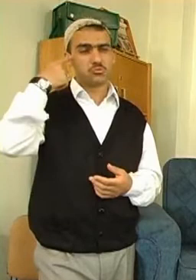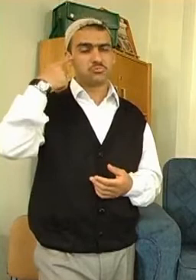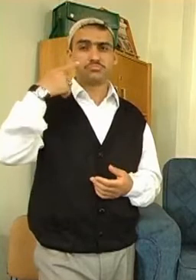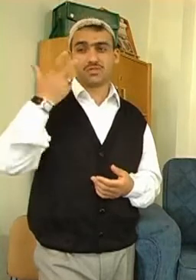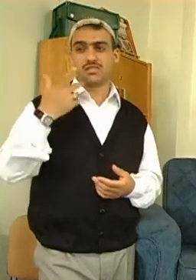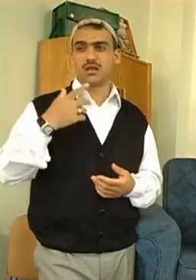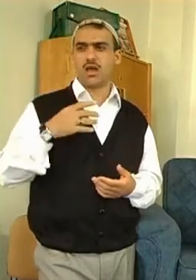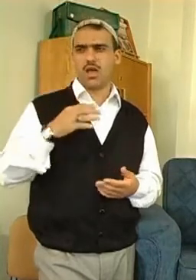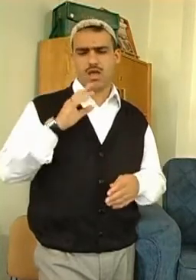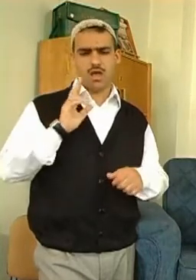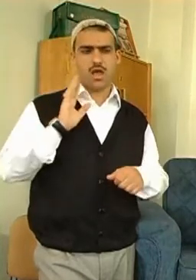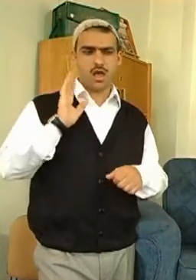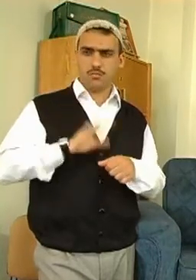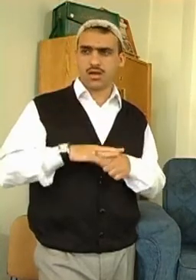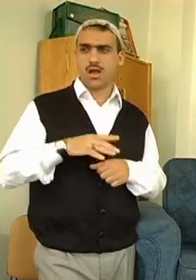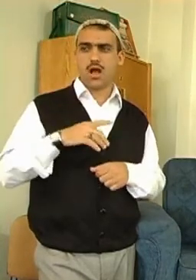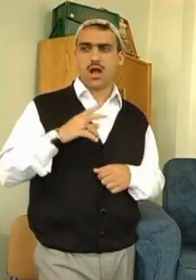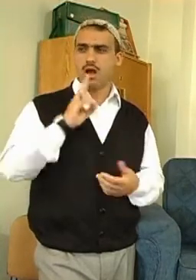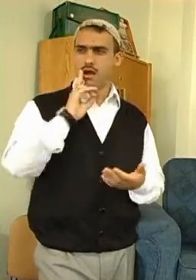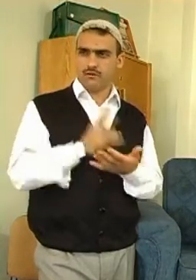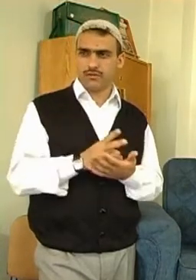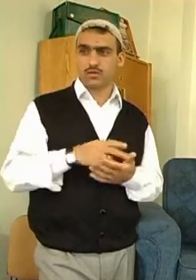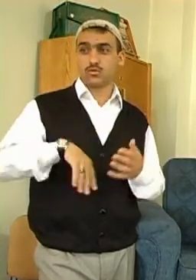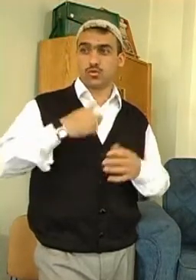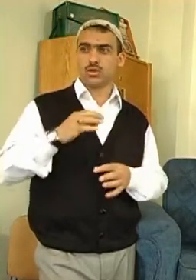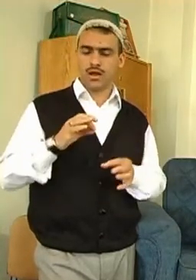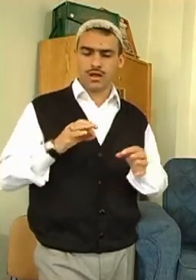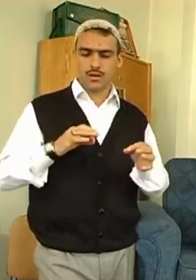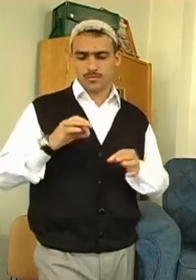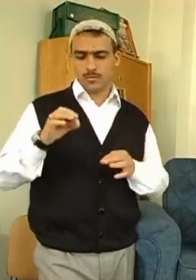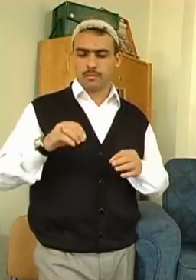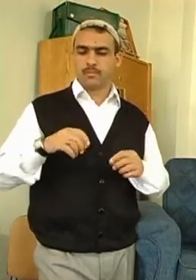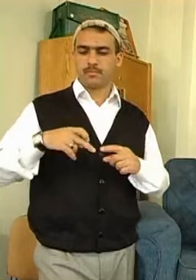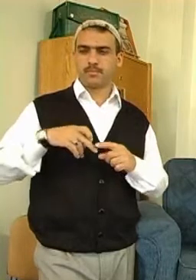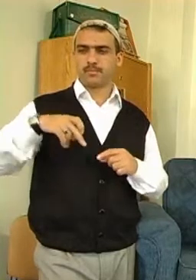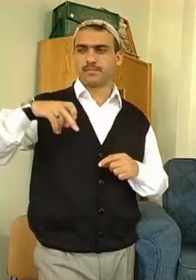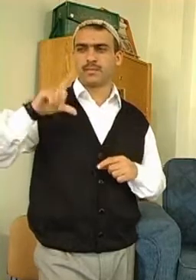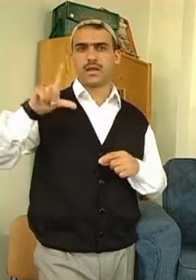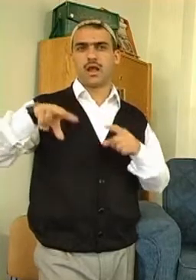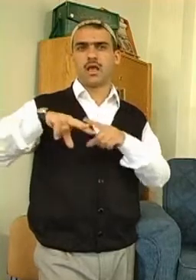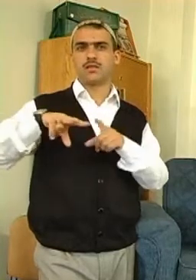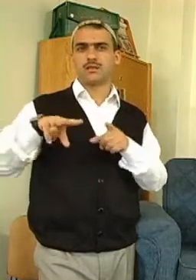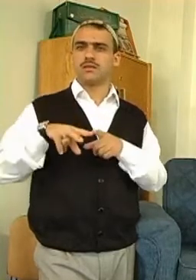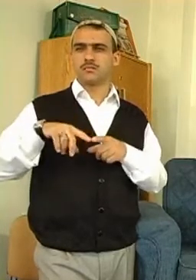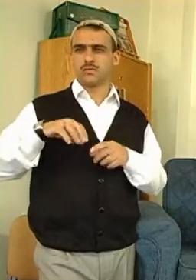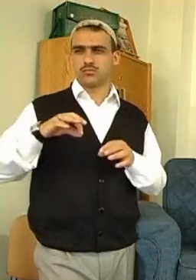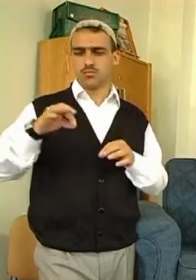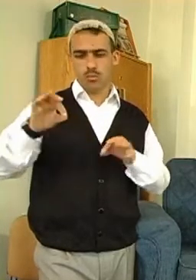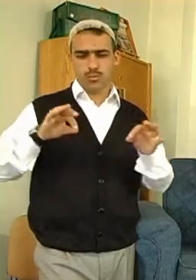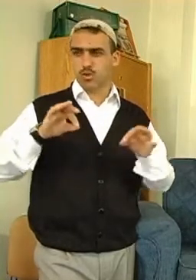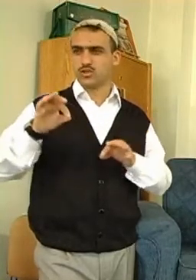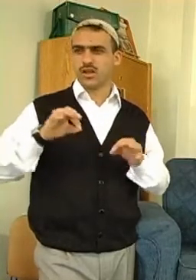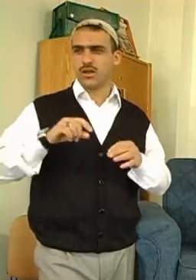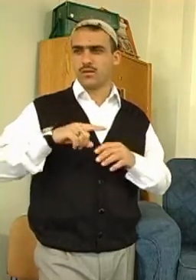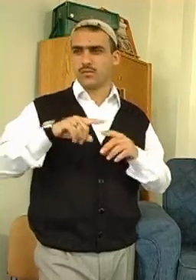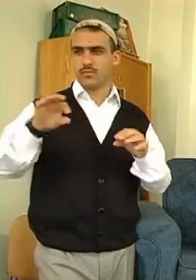deniyor. Tamam mı? Ondan sonra işe başlayacaksın. Buna da kudret deniyor. O ortaya çıkacak. Şimdi anne çocuk yapmaya nasıl